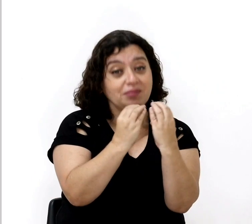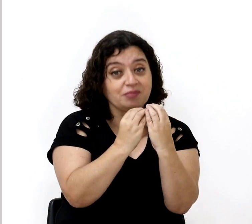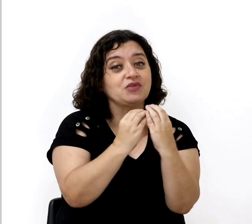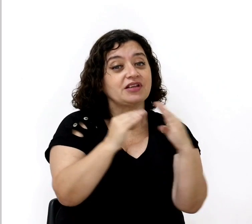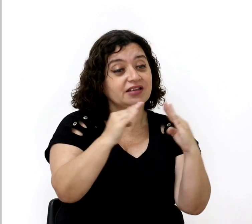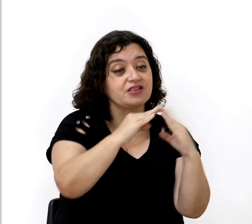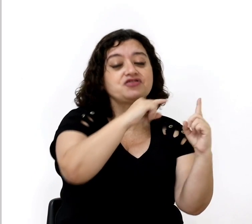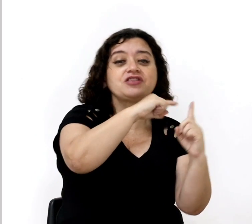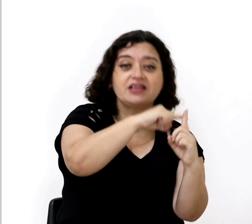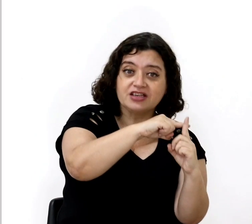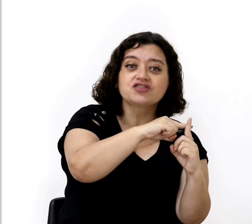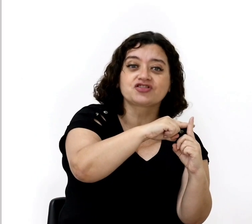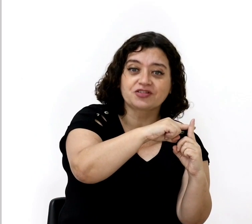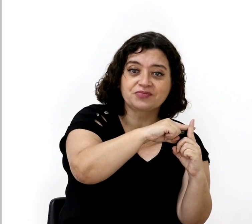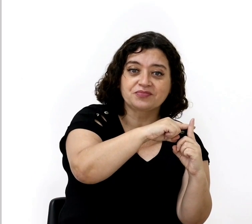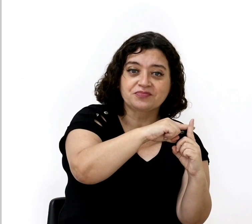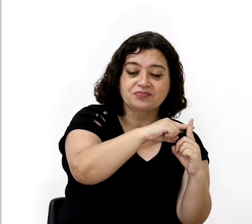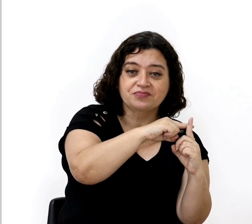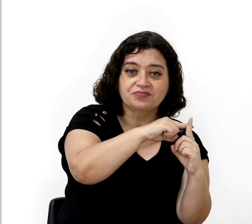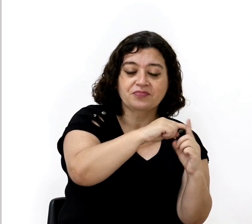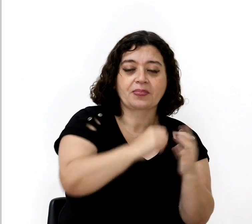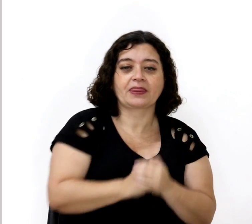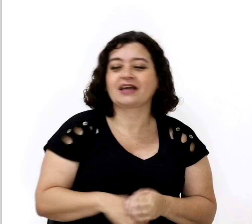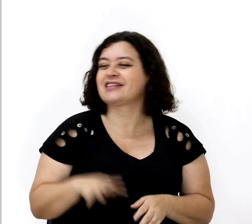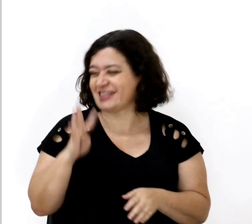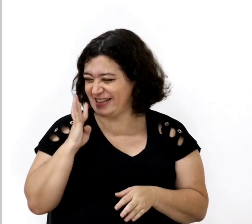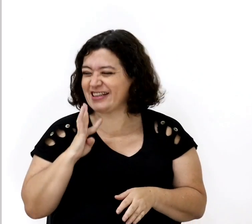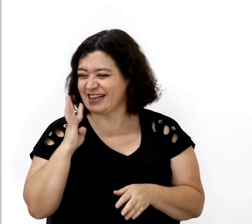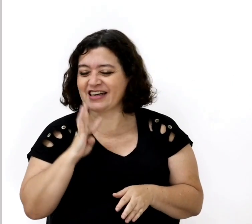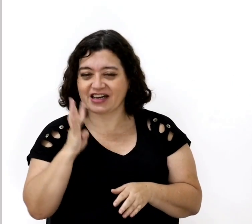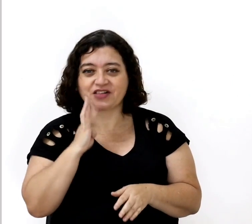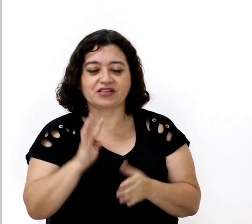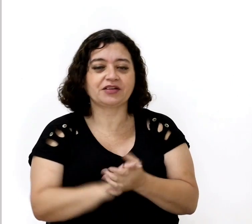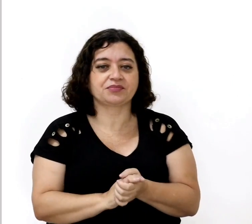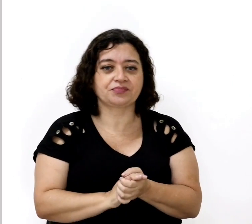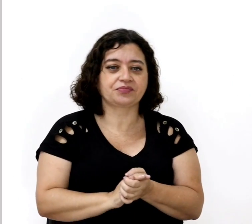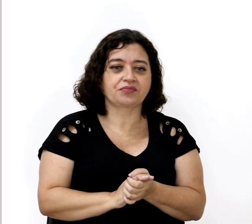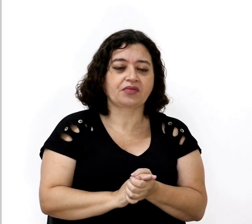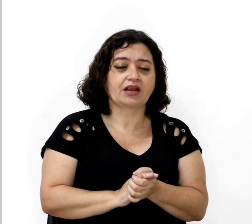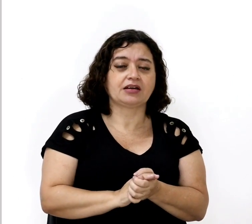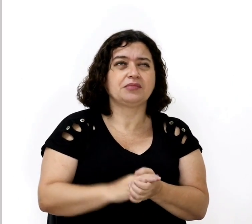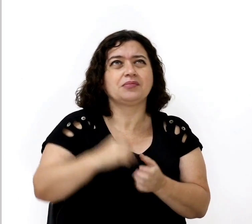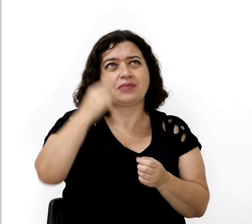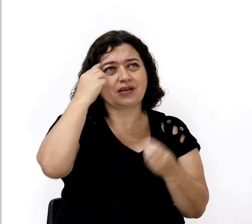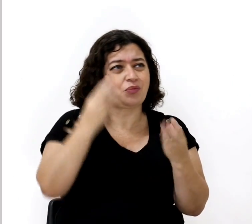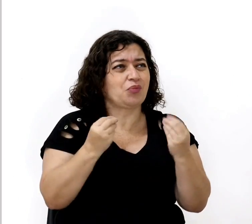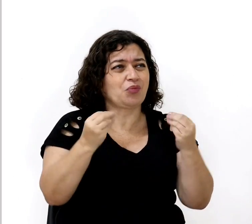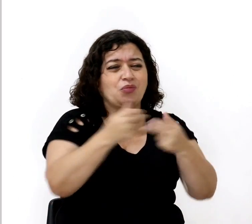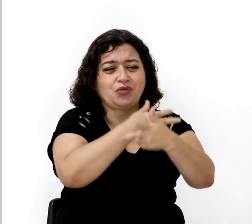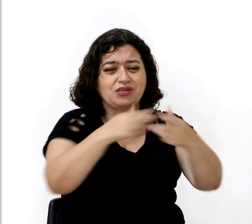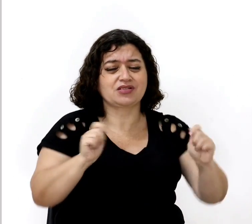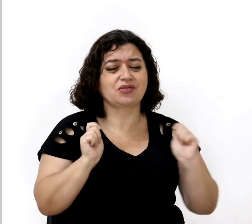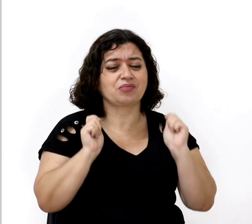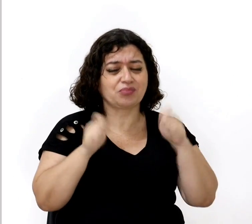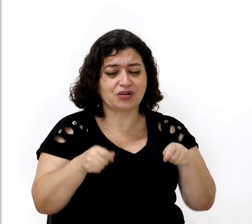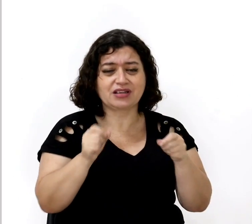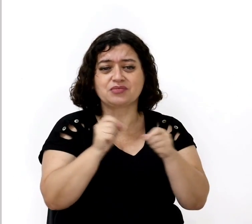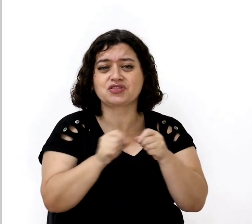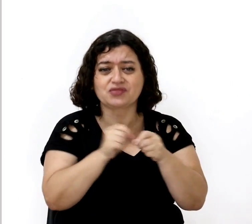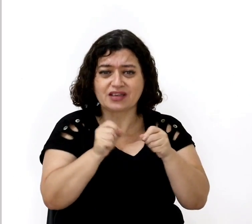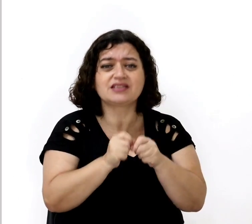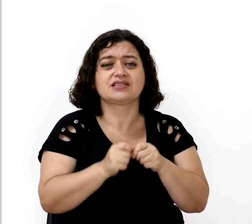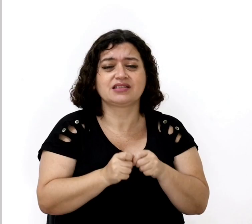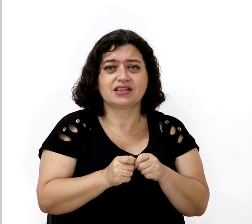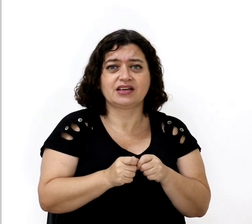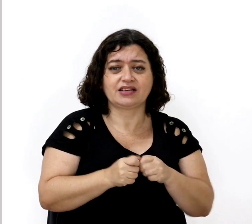essa iniciativa de um irmão da igreja. Então isso é muito legal. E assim vai, pastor Samuel, tem muitas coisas que a gente pode fazer com